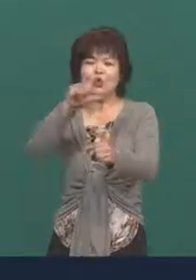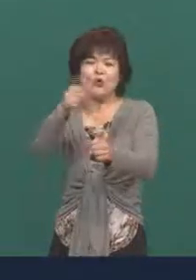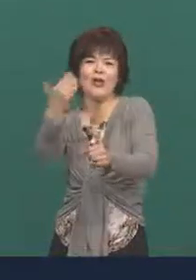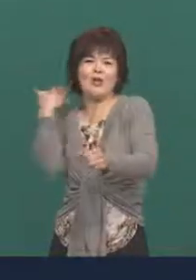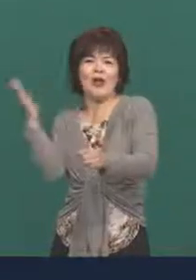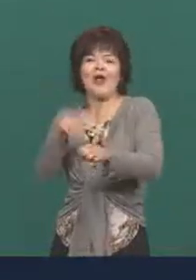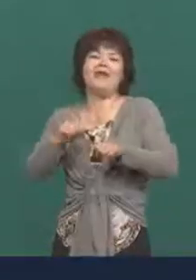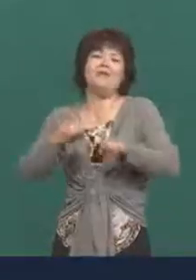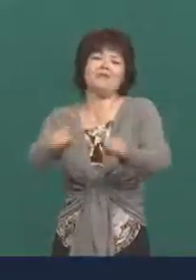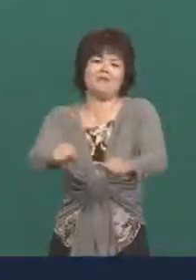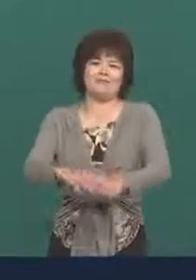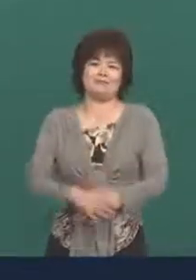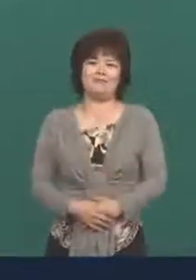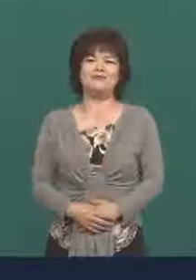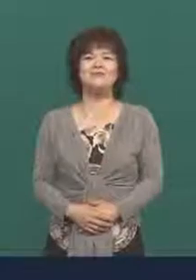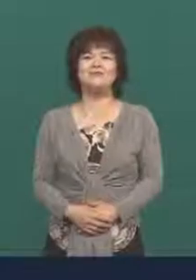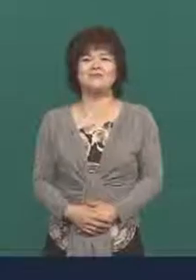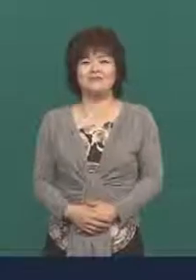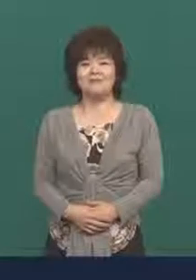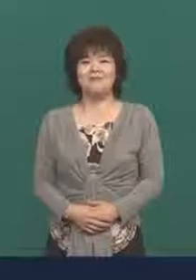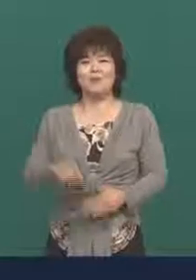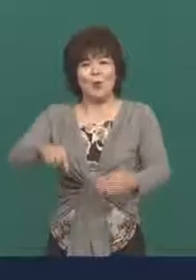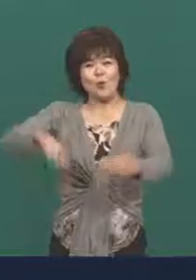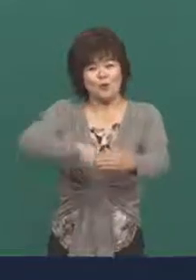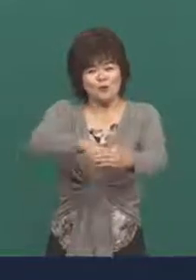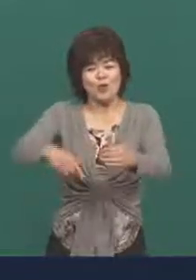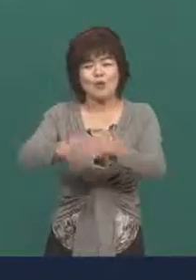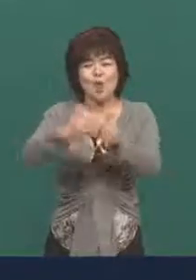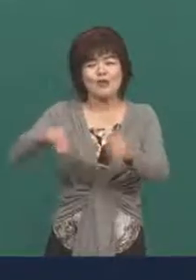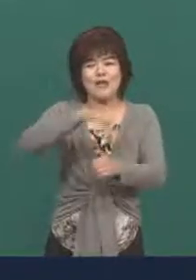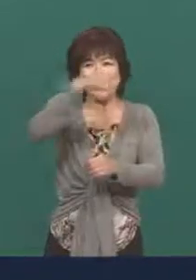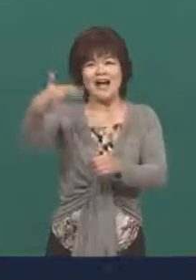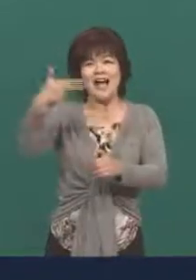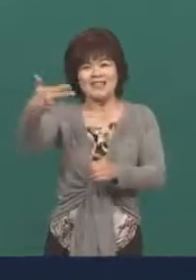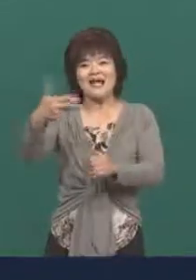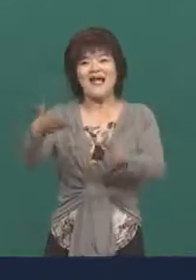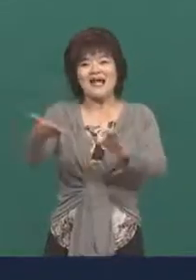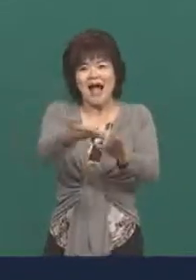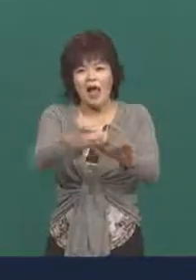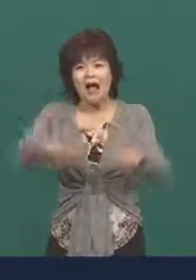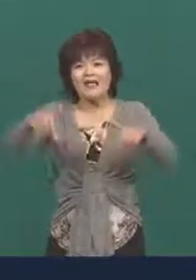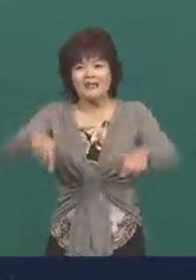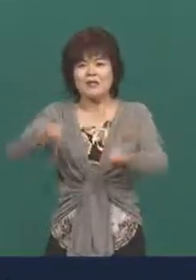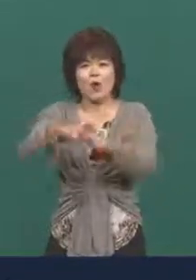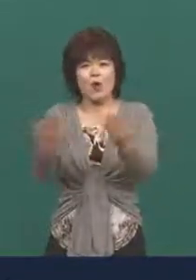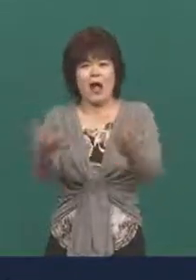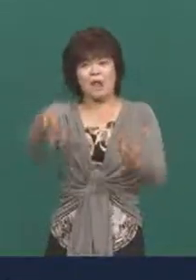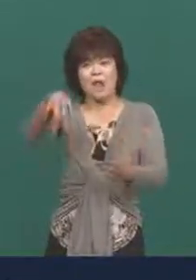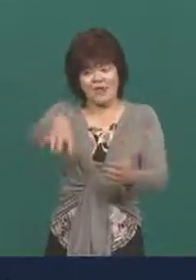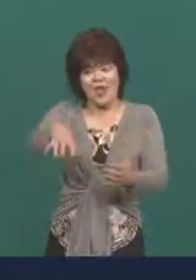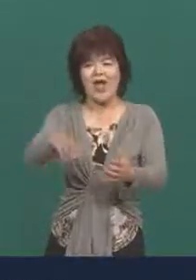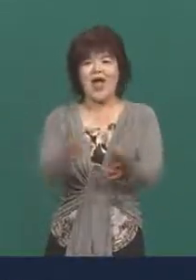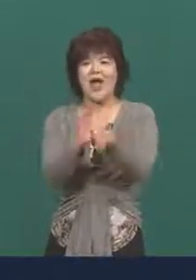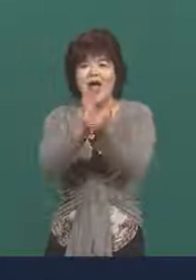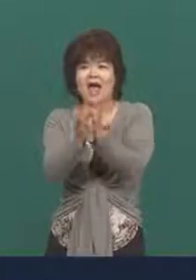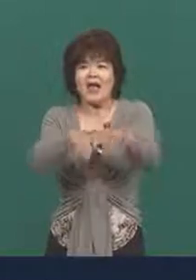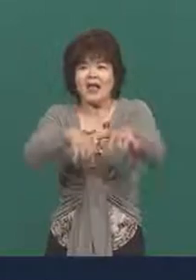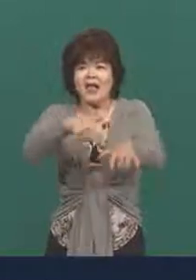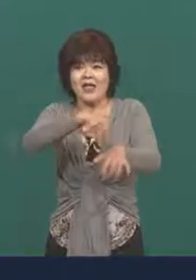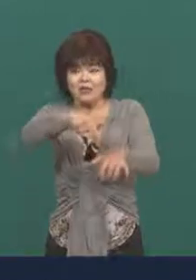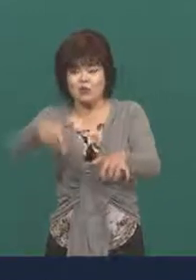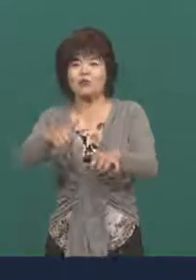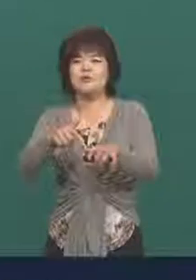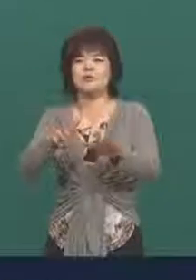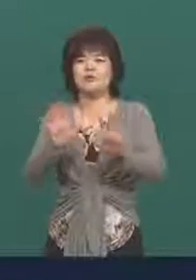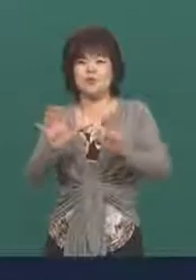豊かに育ってもらおうと25年前から行っているものです。このうち守山市の川西小学校